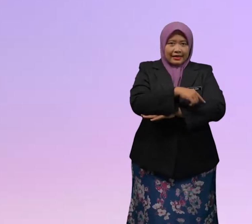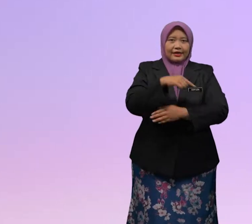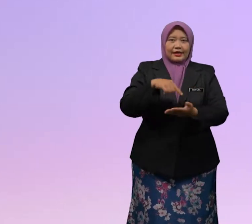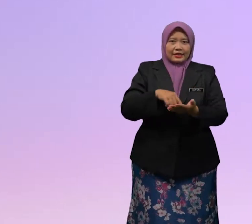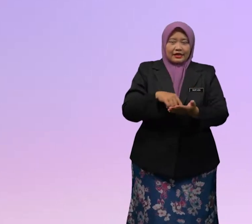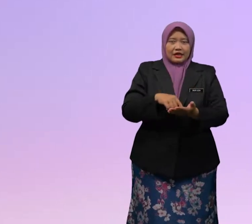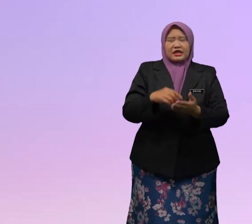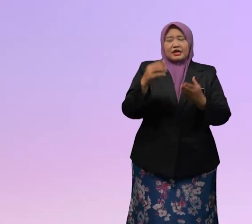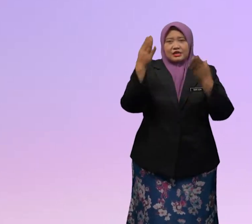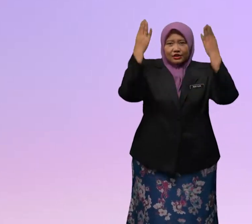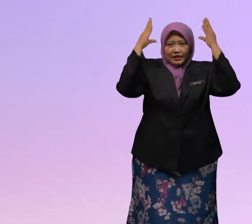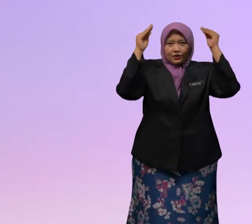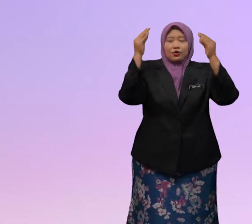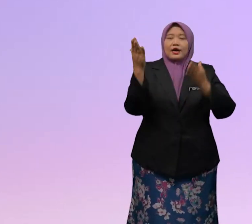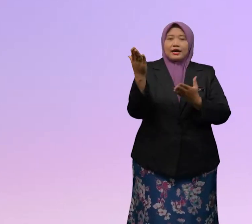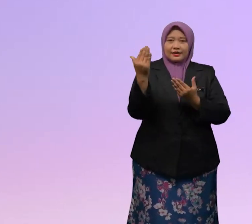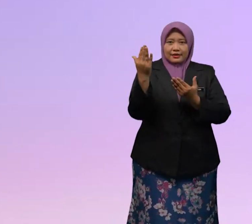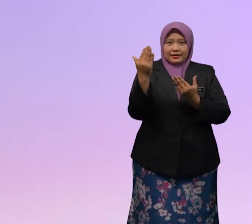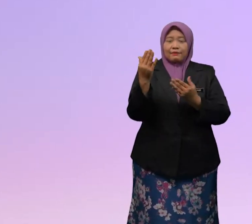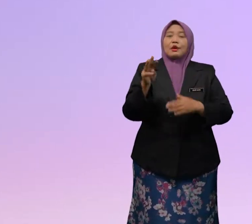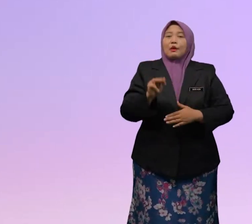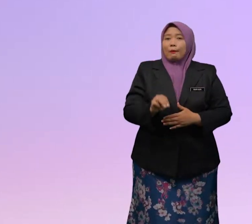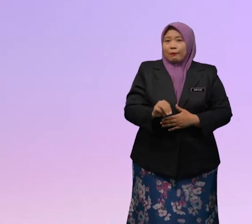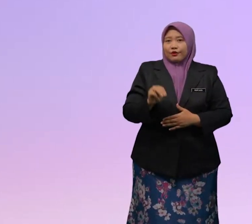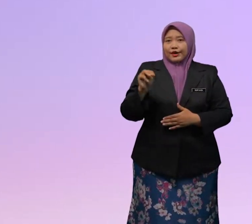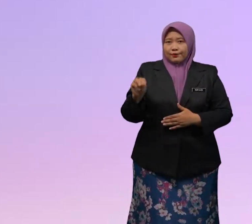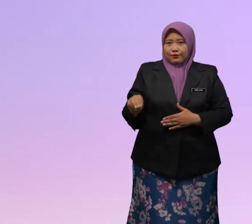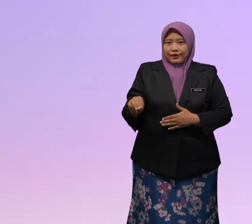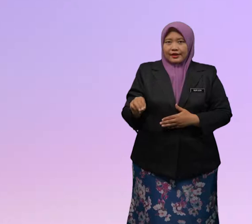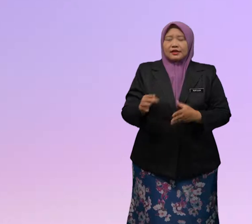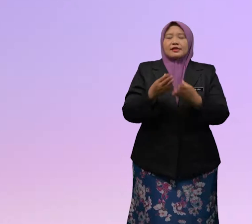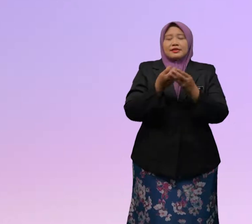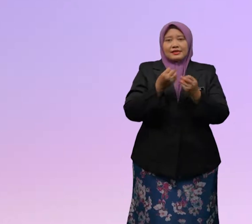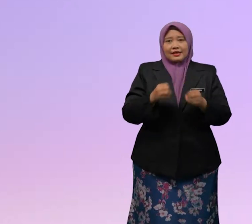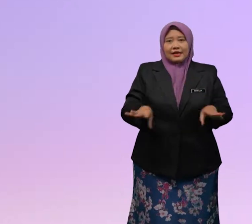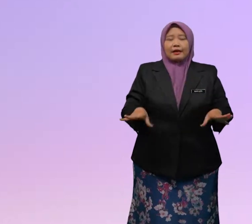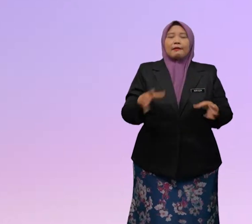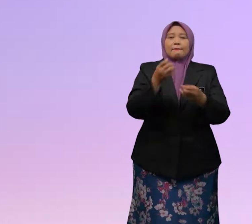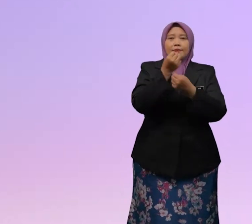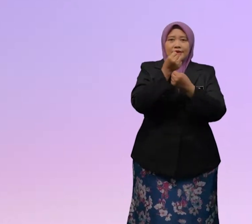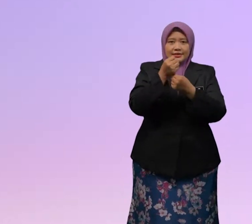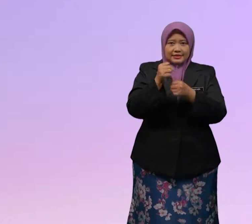Hari ini, cikgu harap murid-murid telah